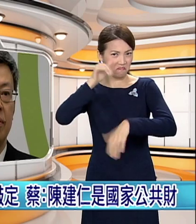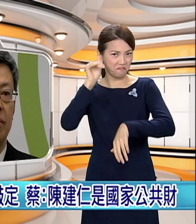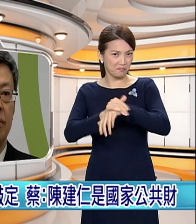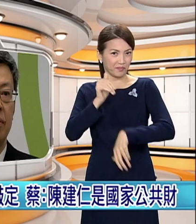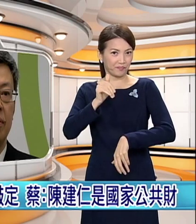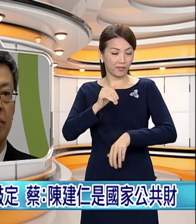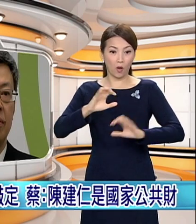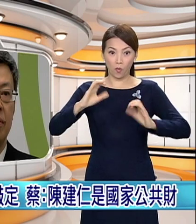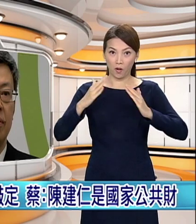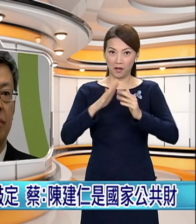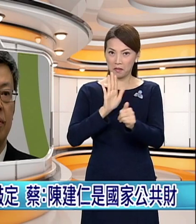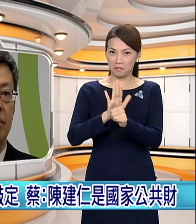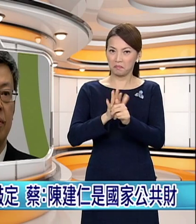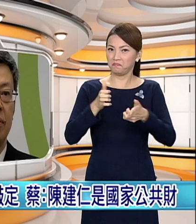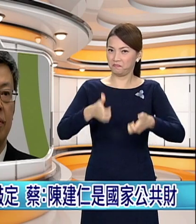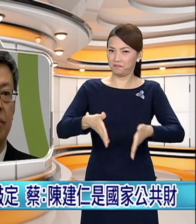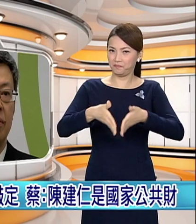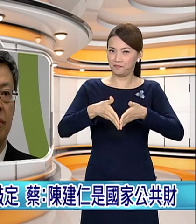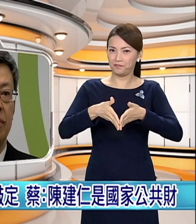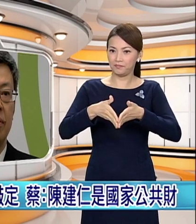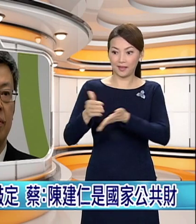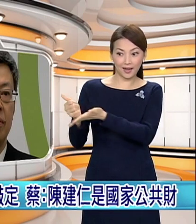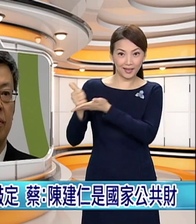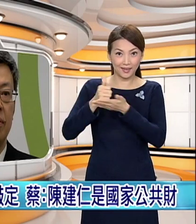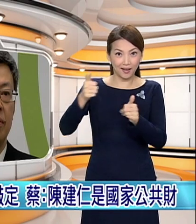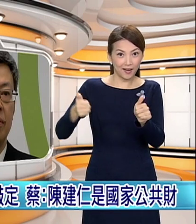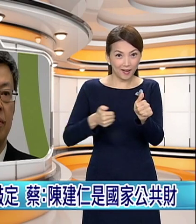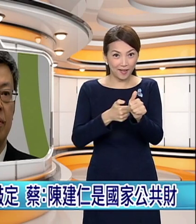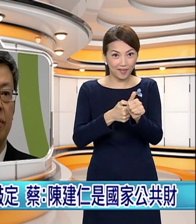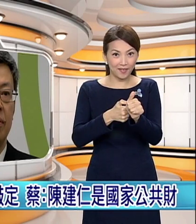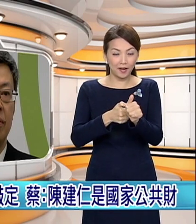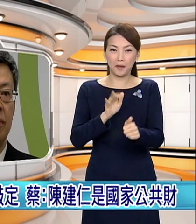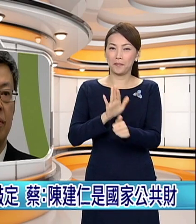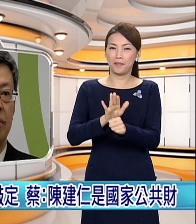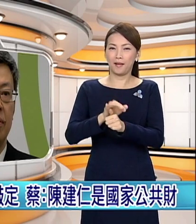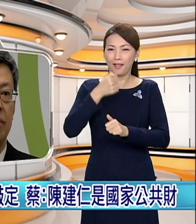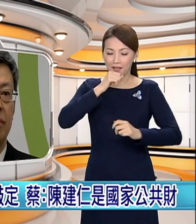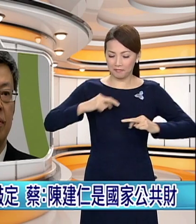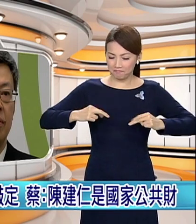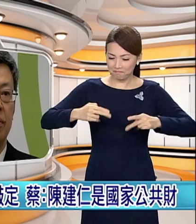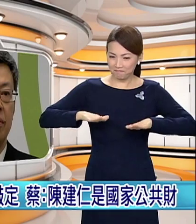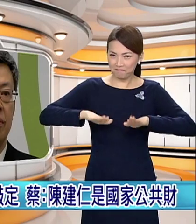说他真诚的相信陈建仁是可以为国家加分的人选。